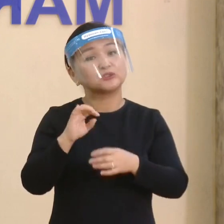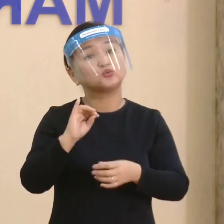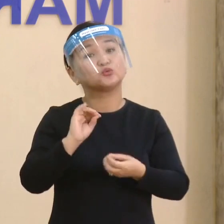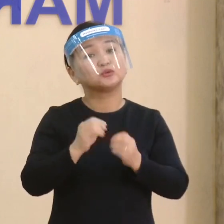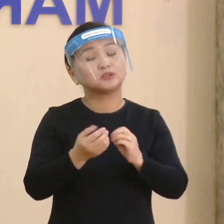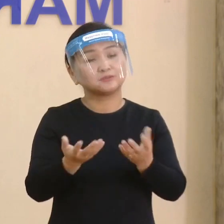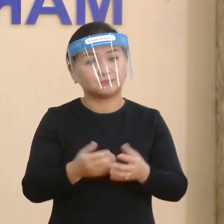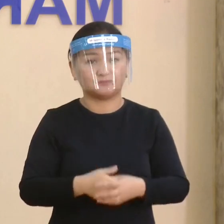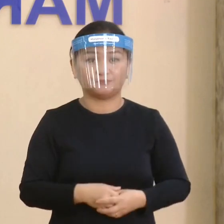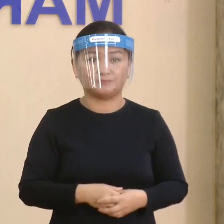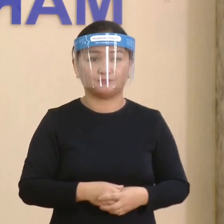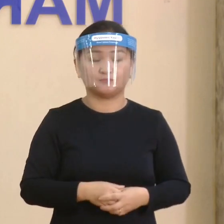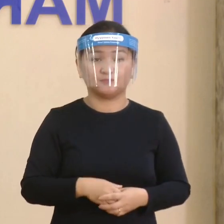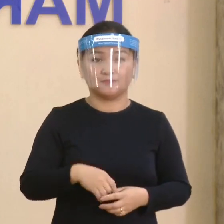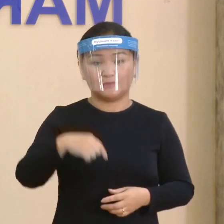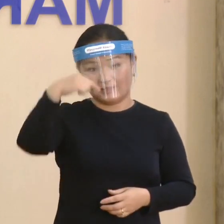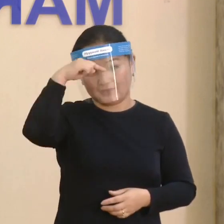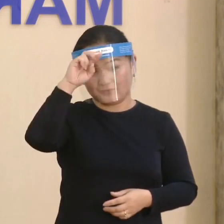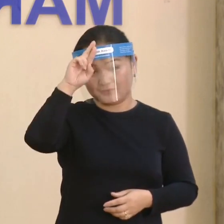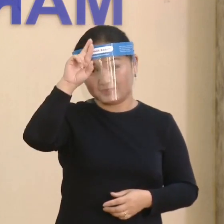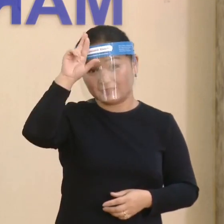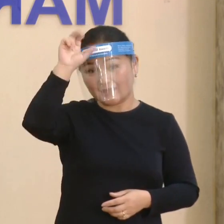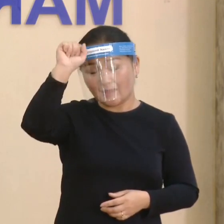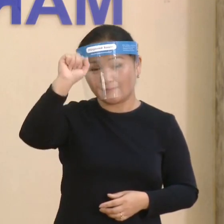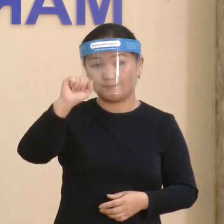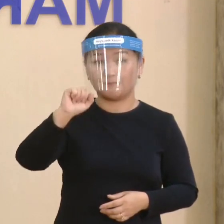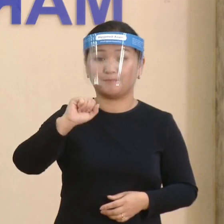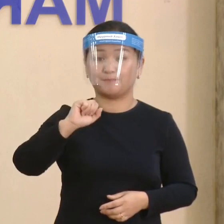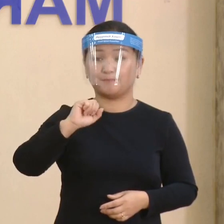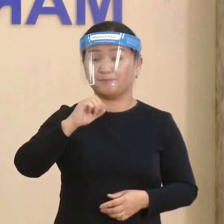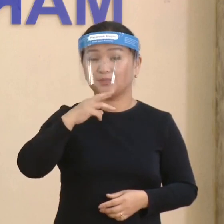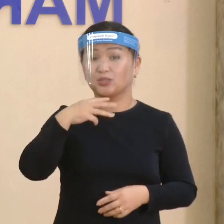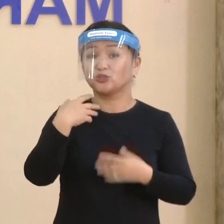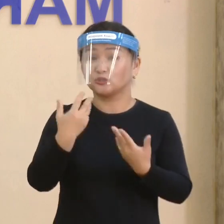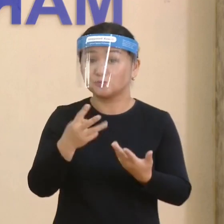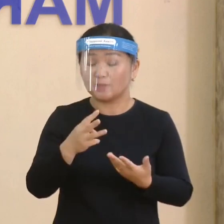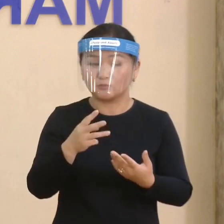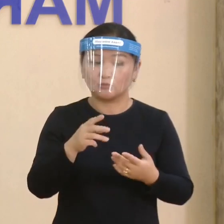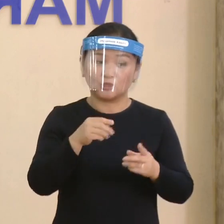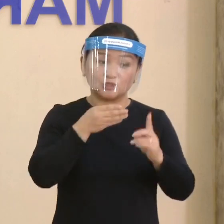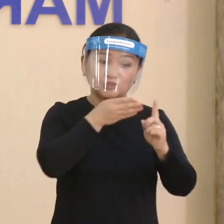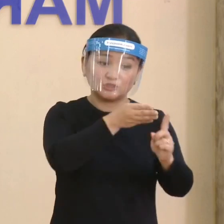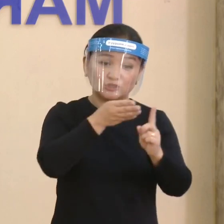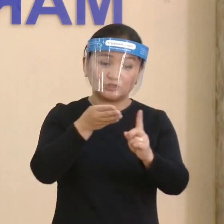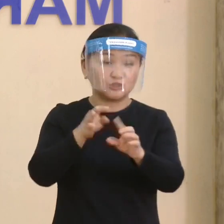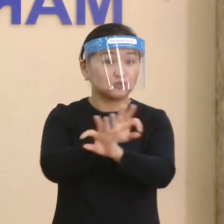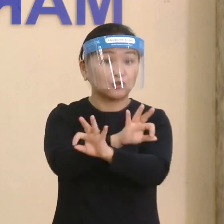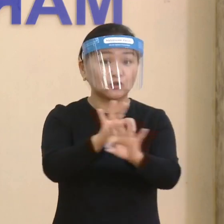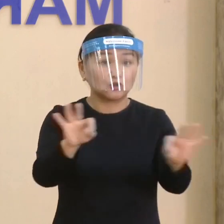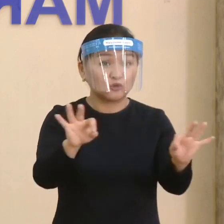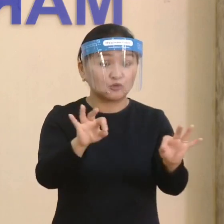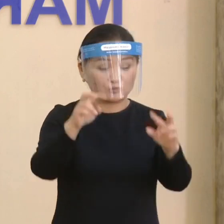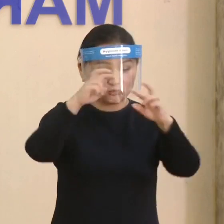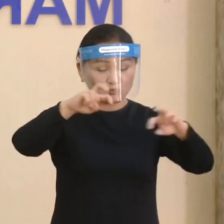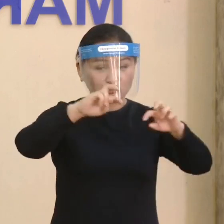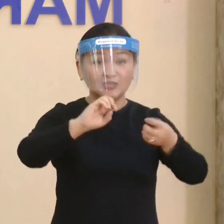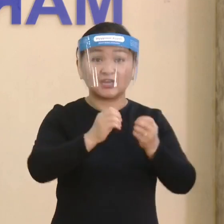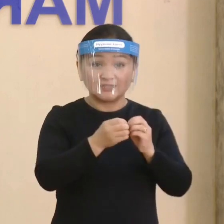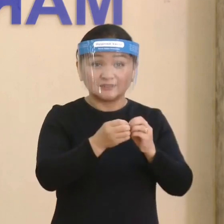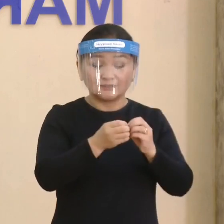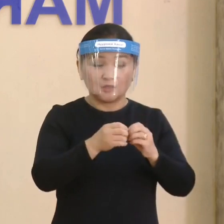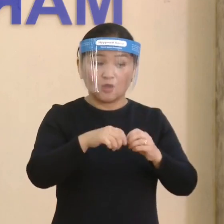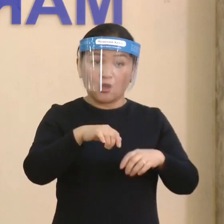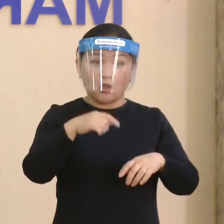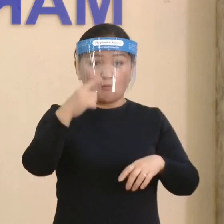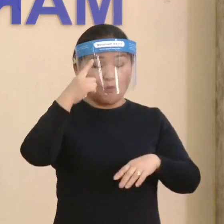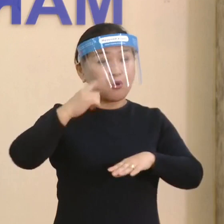За энэ судалгааны талаар эрүүл мэндийн яамнаас бас тодруулах бах. Ер нь бол чиглэл чиглийн судалгаанууд эхэлчихсэн явж байгаа. Орныхоо нөхцөл байдал